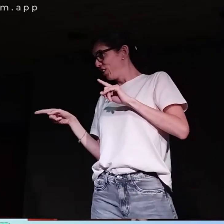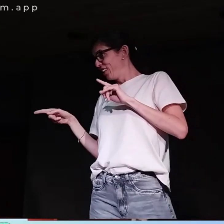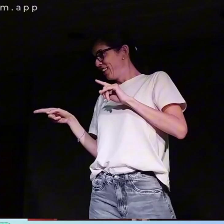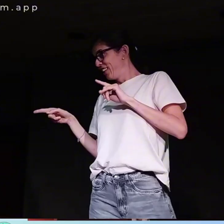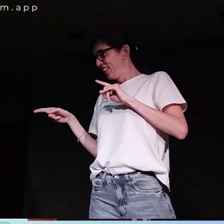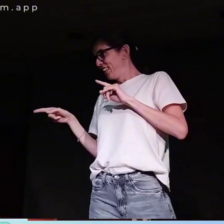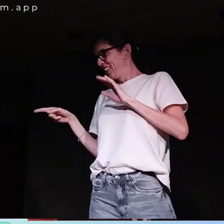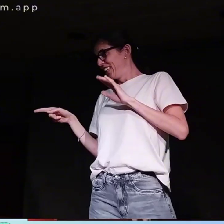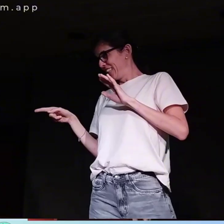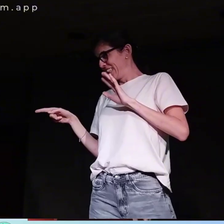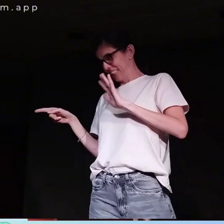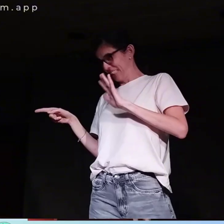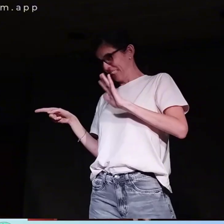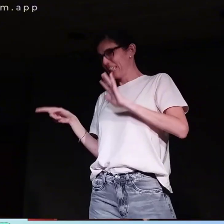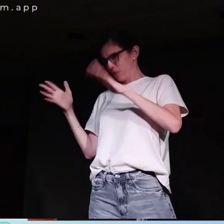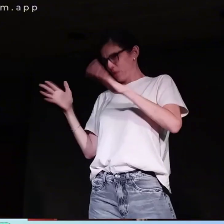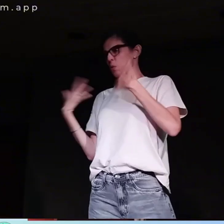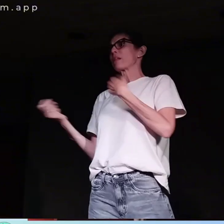estás entendiendo? ¿Sí o no? Sí.